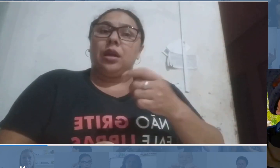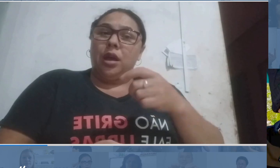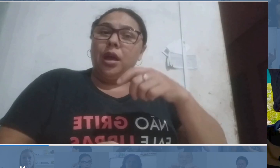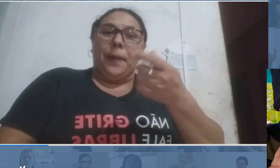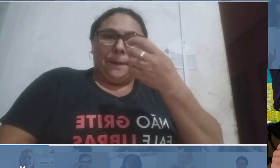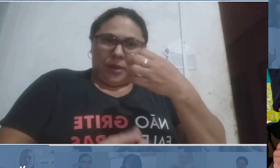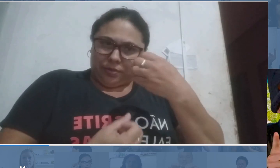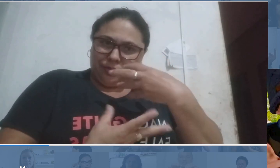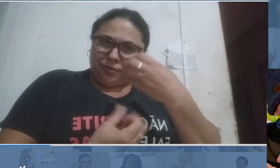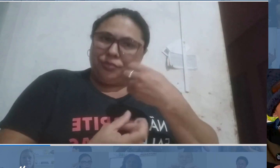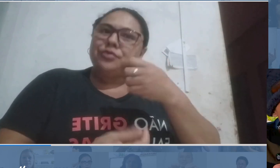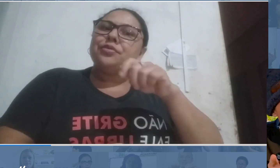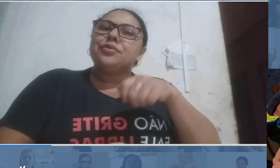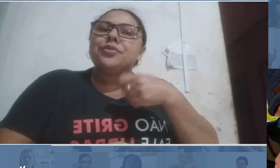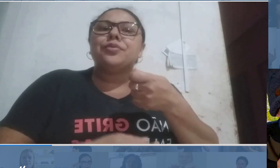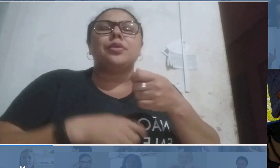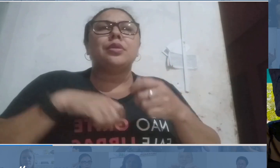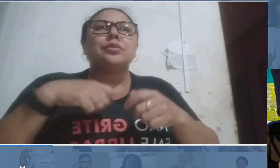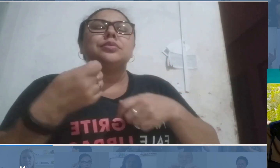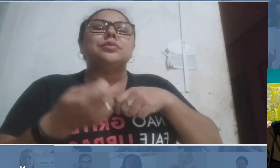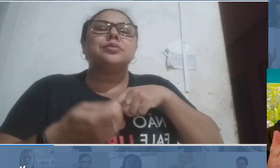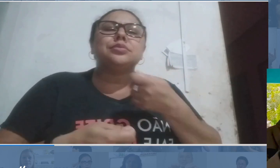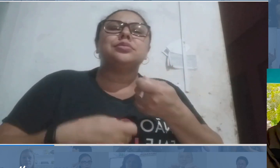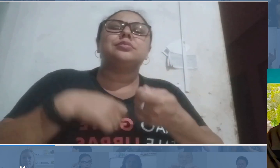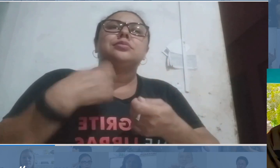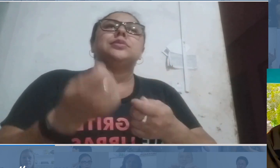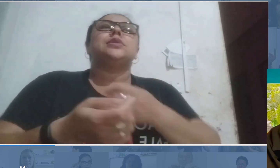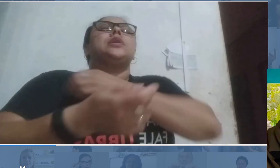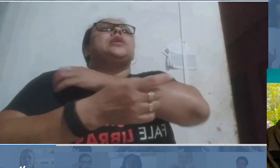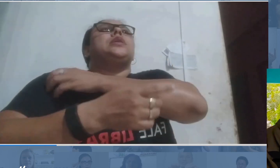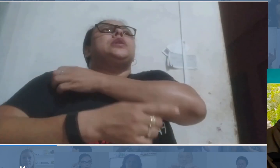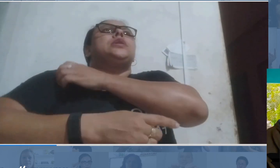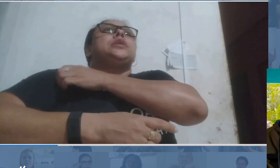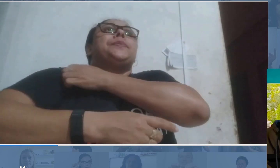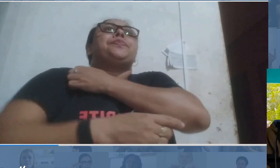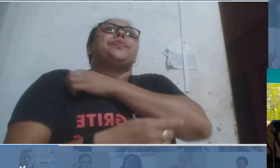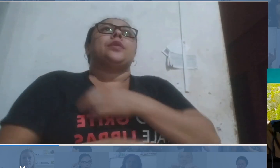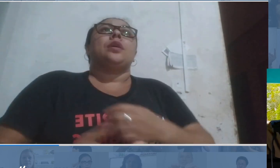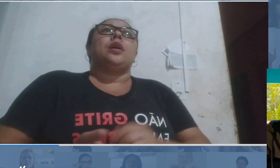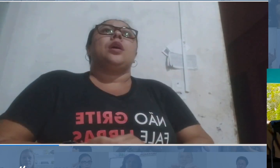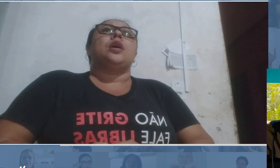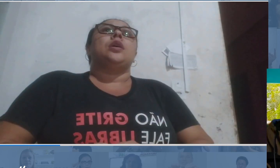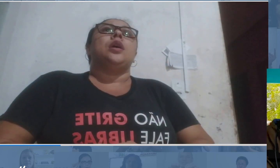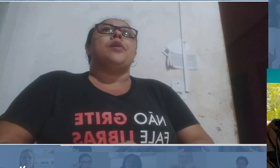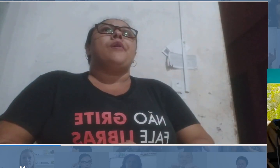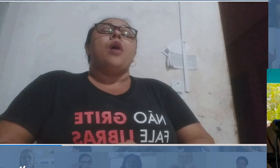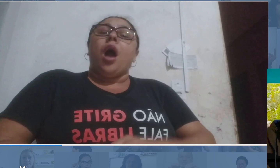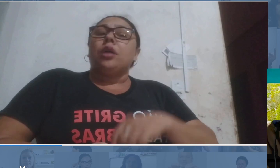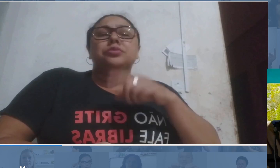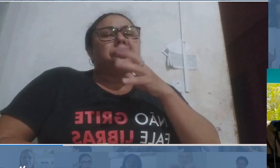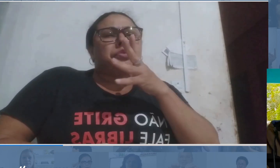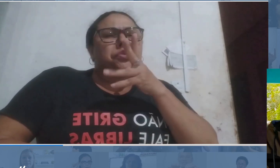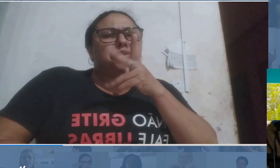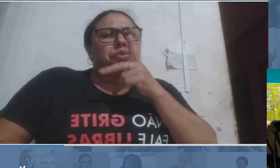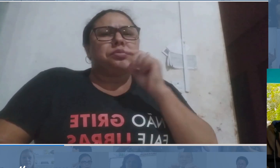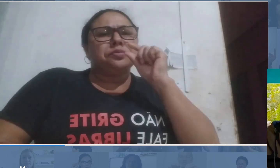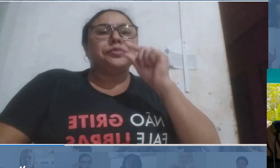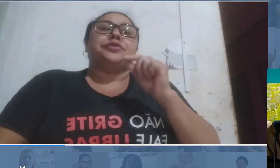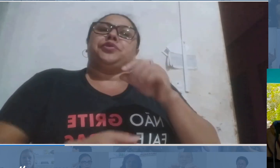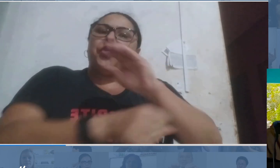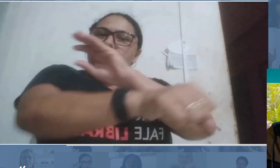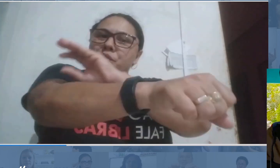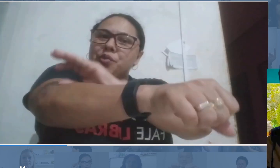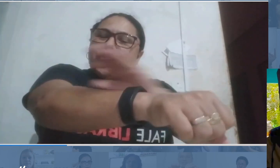foi que os amigos do marido dela vinham em casa, surdos também, e ele conversava com todos os surdos